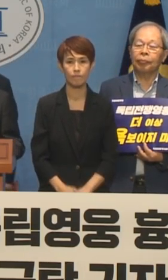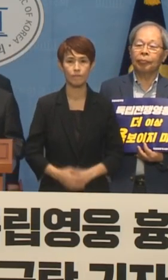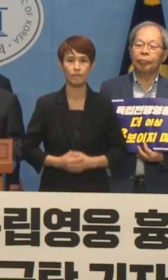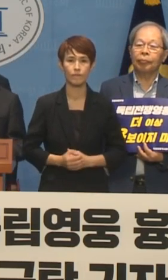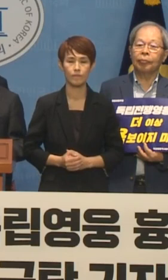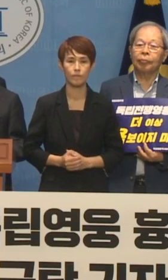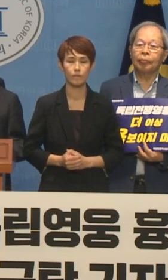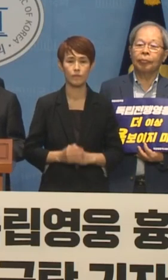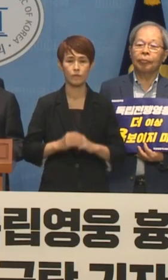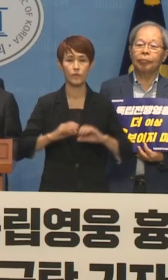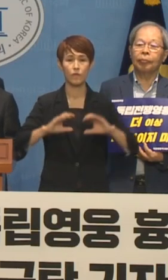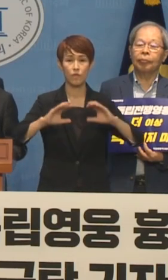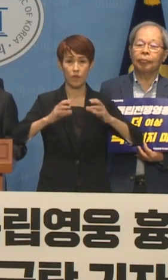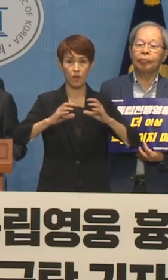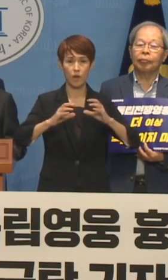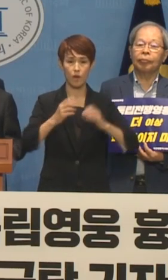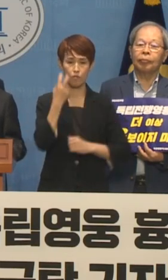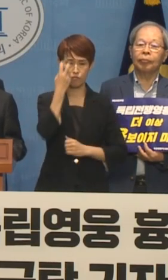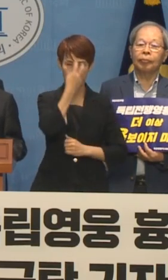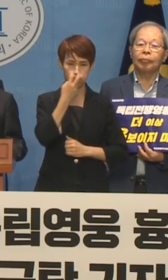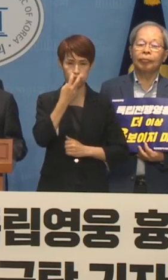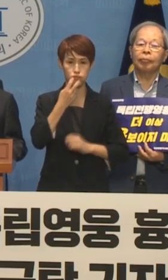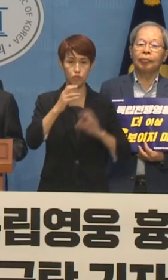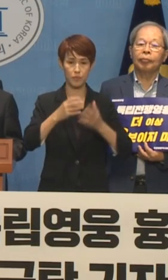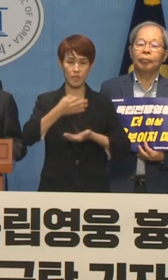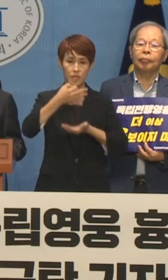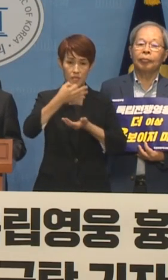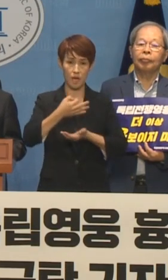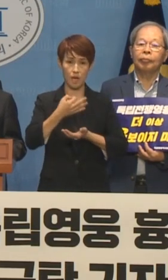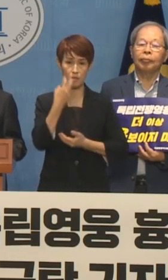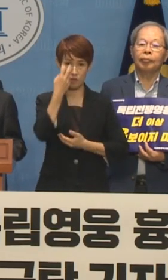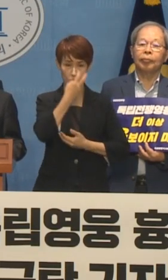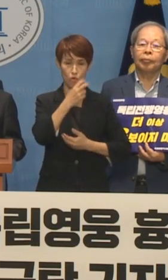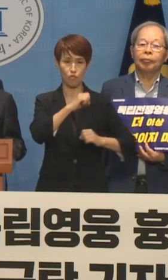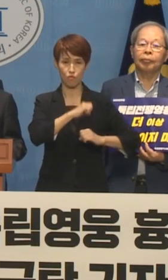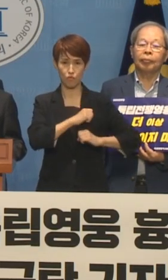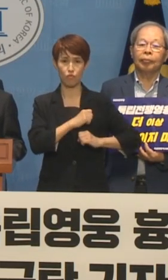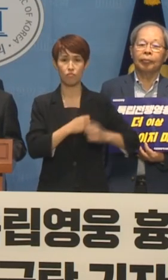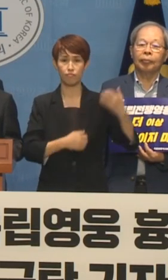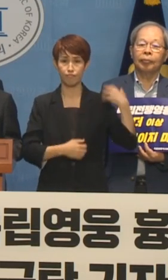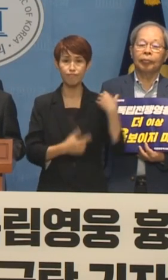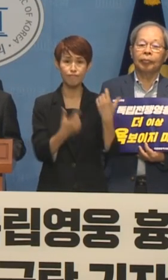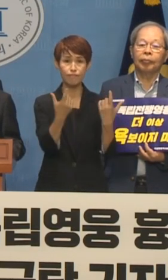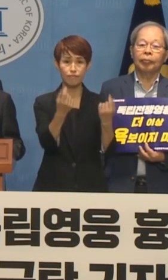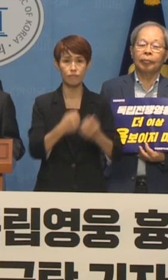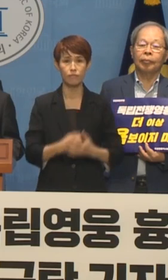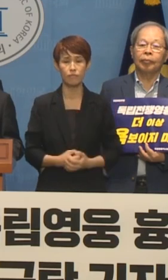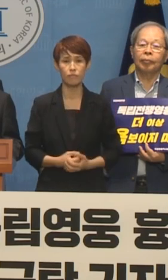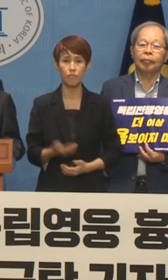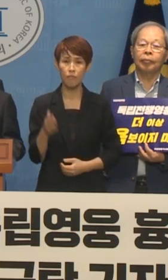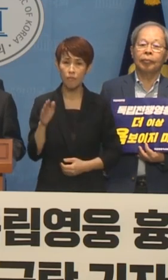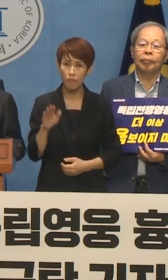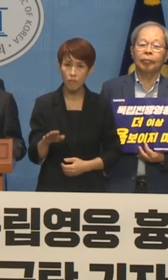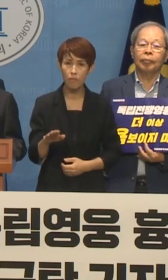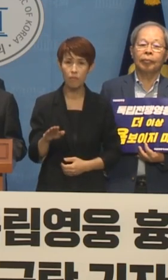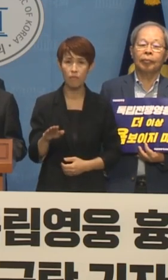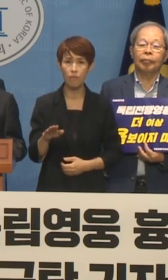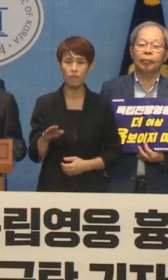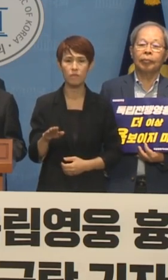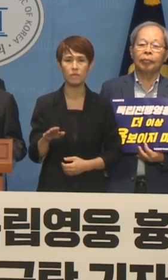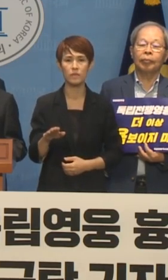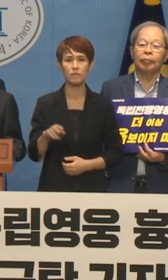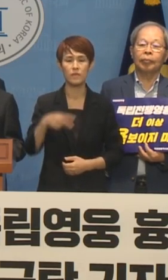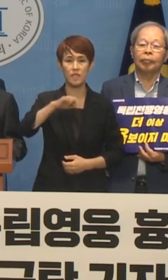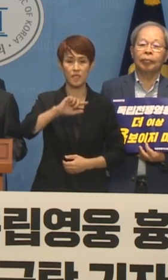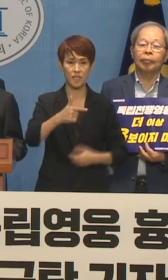국토를 수호하고 국민의 재산과 생명을 지키는 게 군의 본연의 의무고 헌법적인 의무입니다. 그럼에도 불구하고 지금